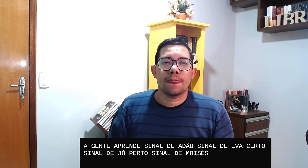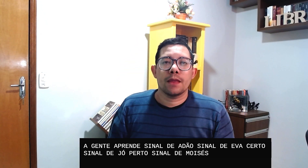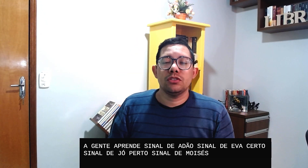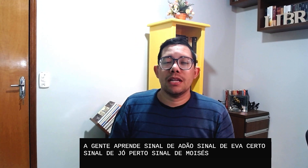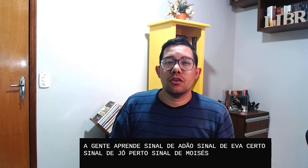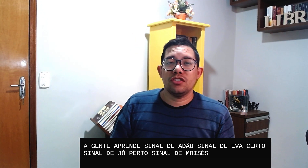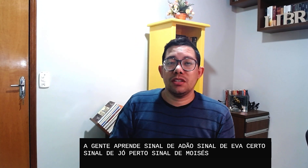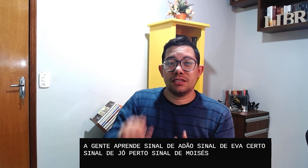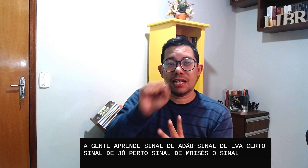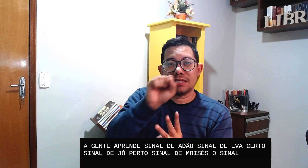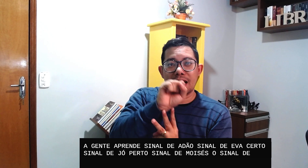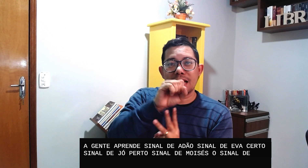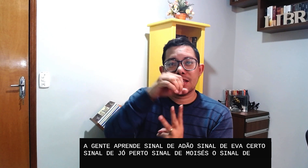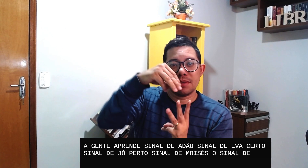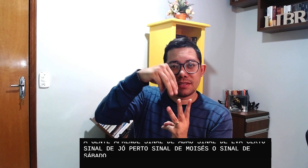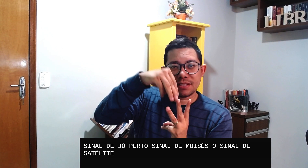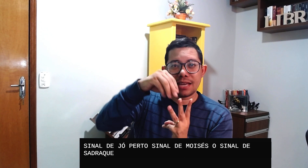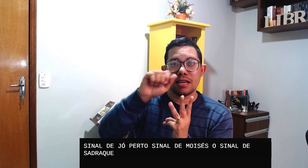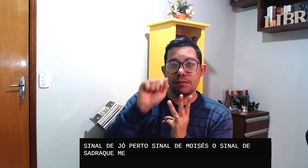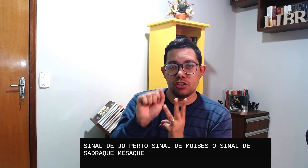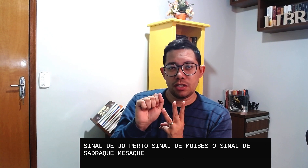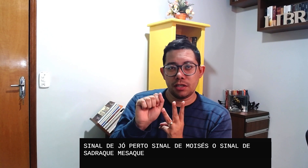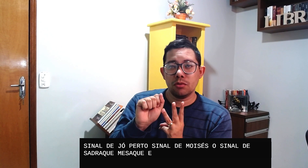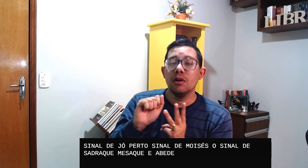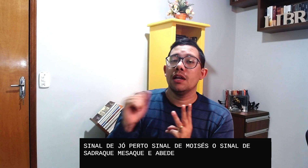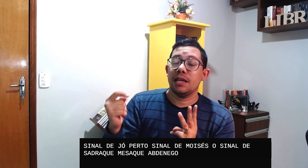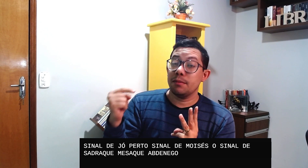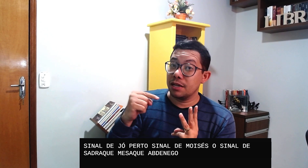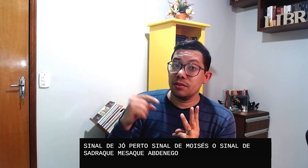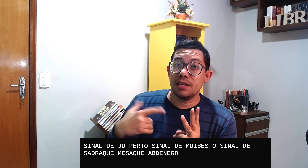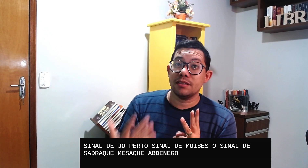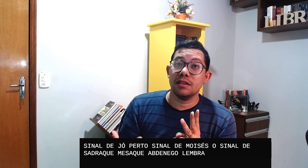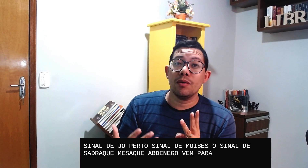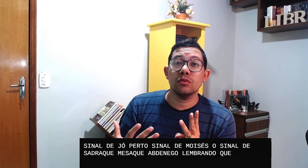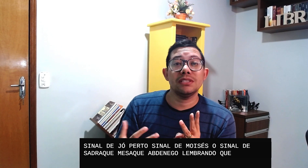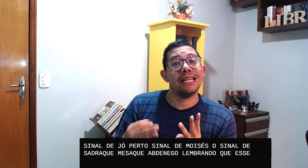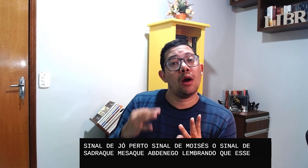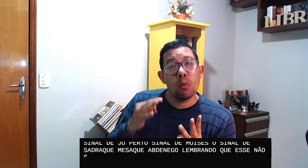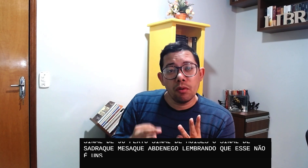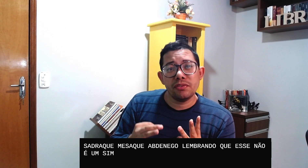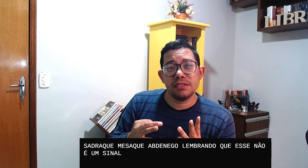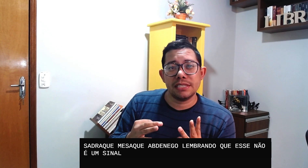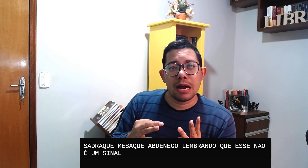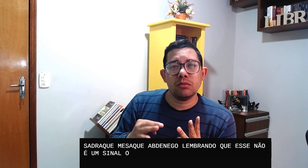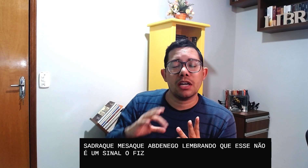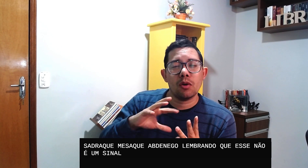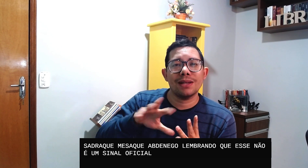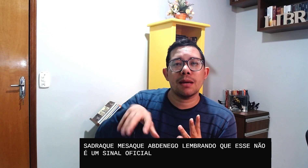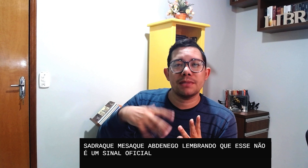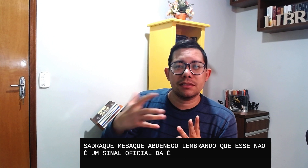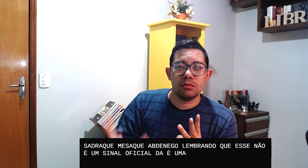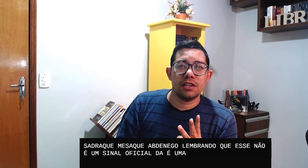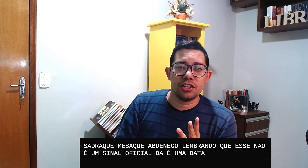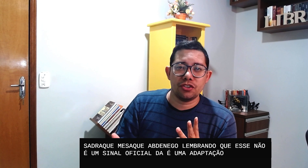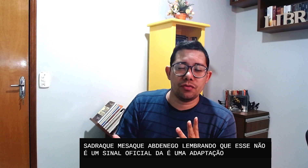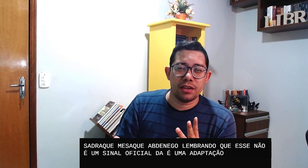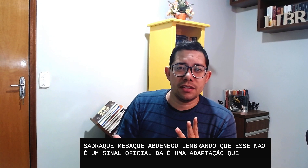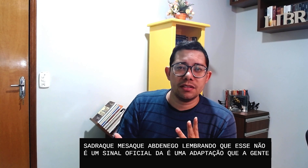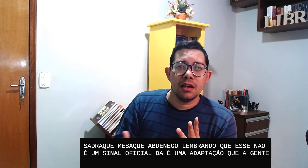O sinal de Sadraque, Mesaque e Abidinego. Lembrando que esse não é um sinal oficial, tá? É uma adaptação que a gente fez,